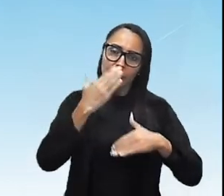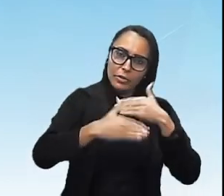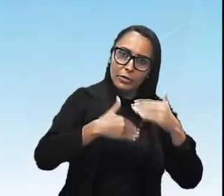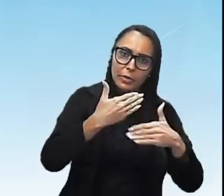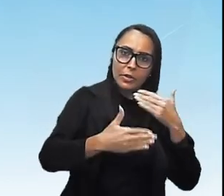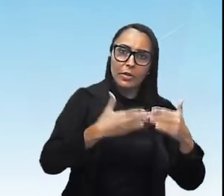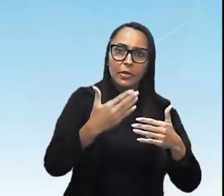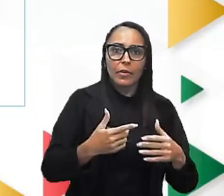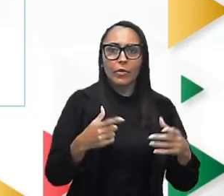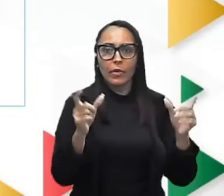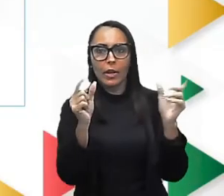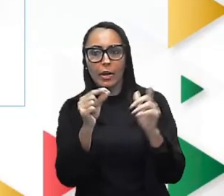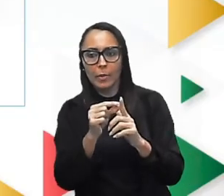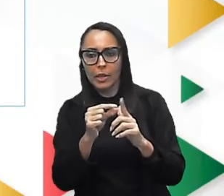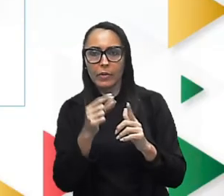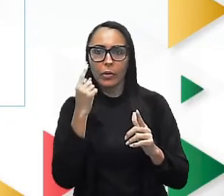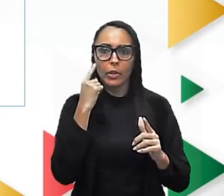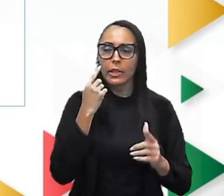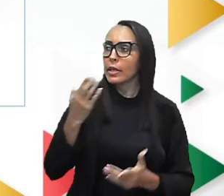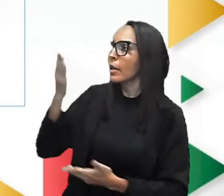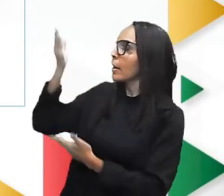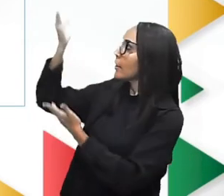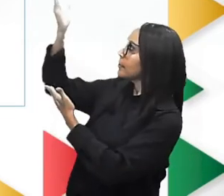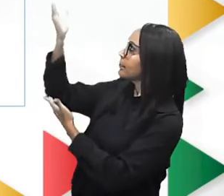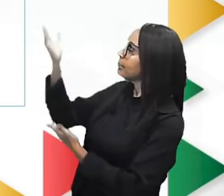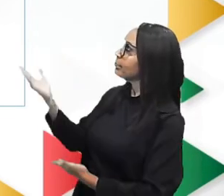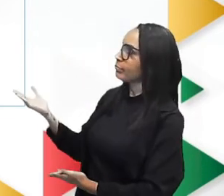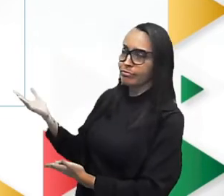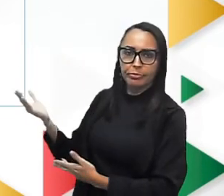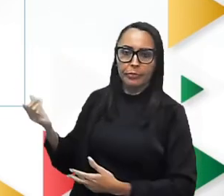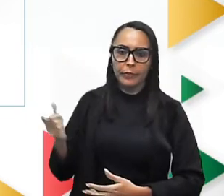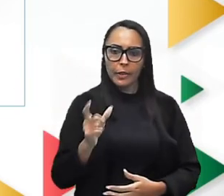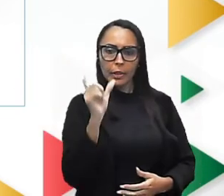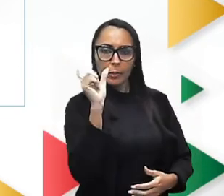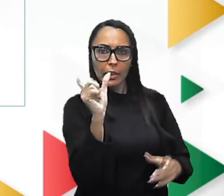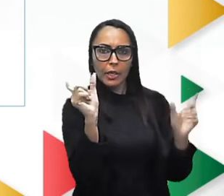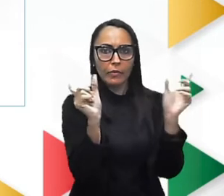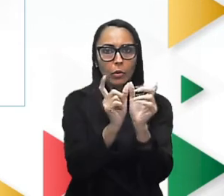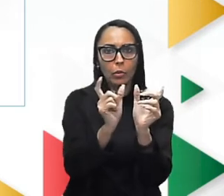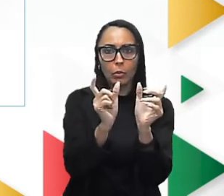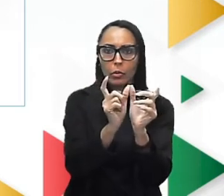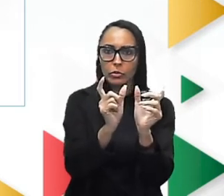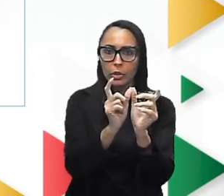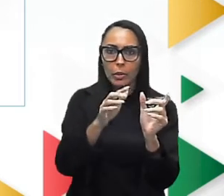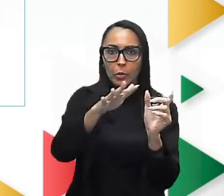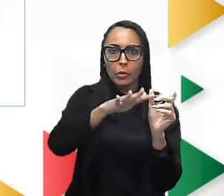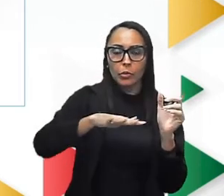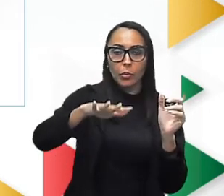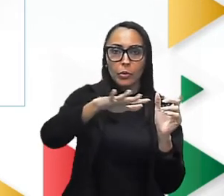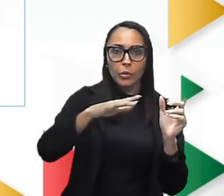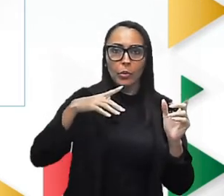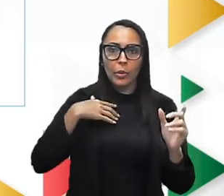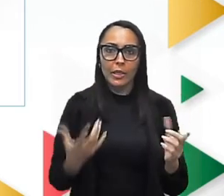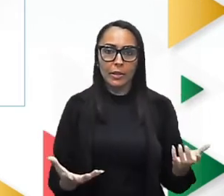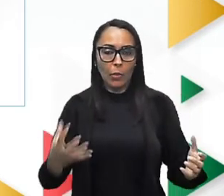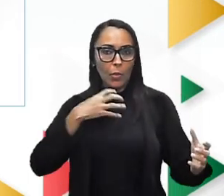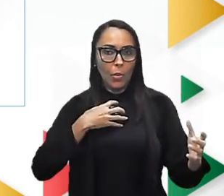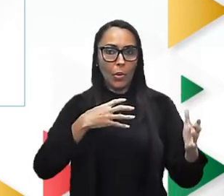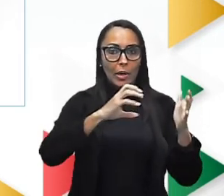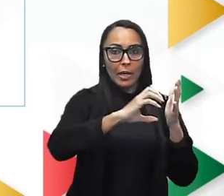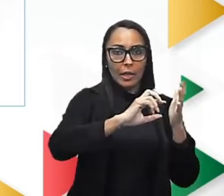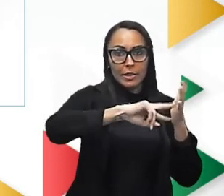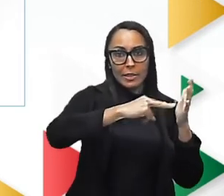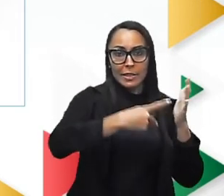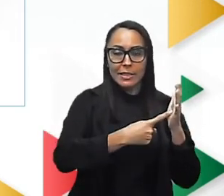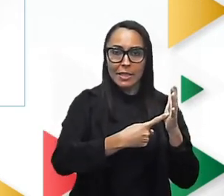Olha só o que nós temos na tela. A palavra é composta de um núcleo semântico, olha a semântica, sentido,